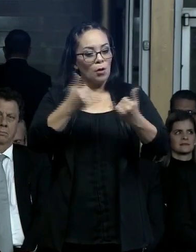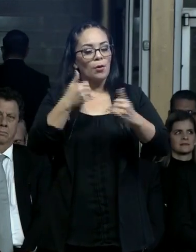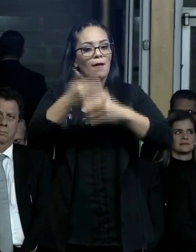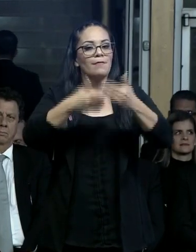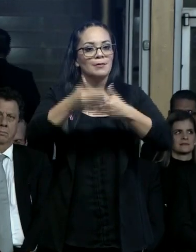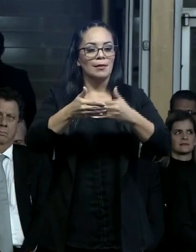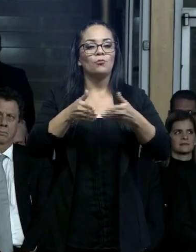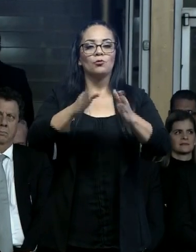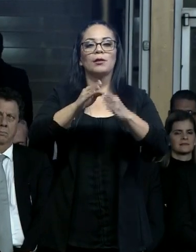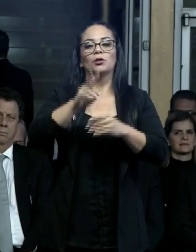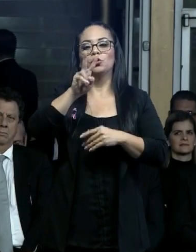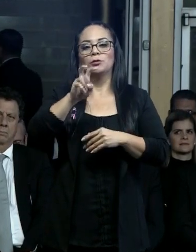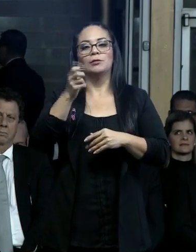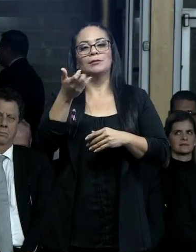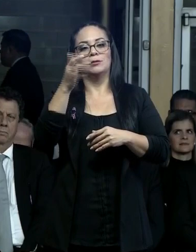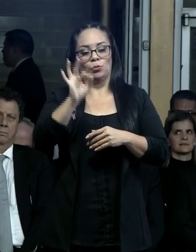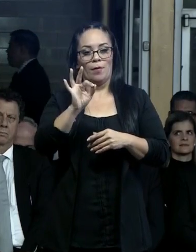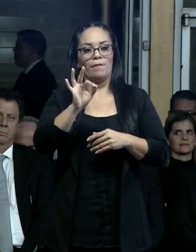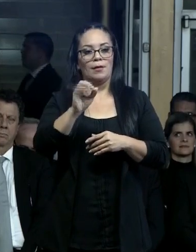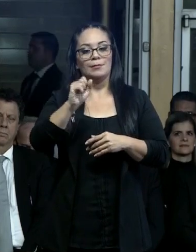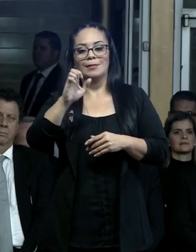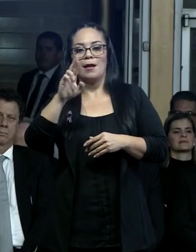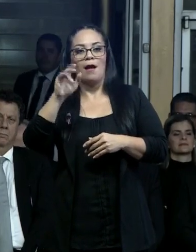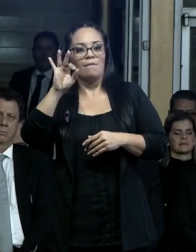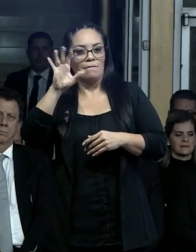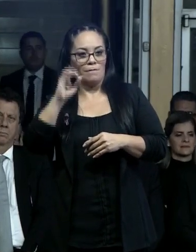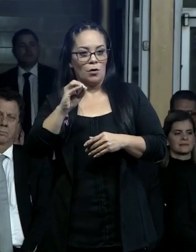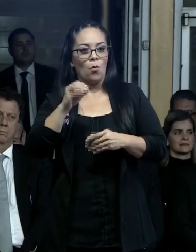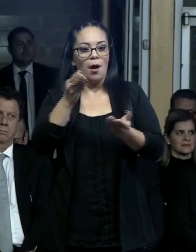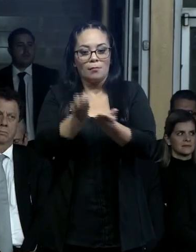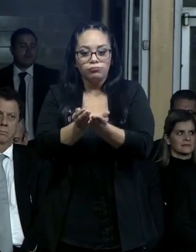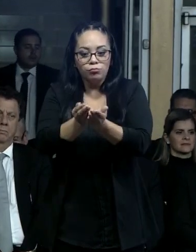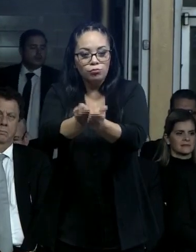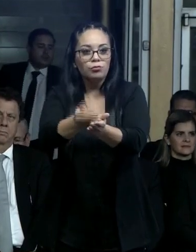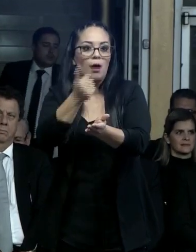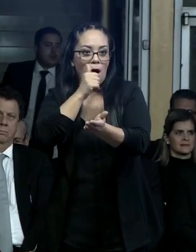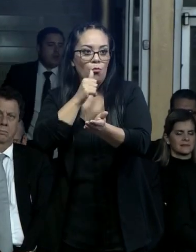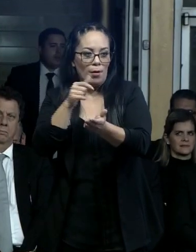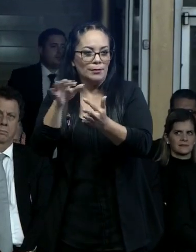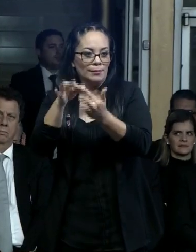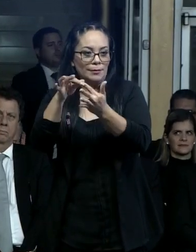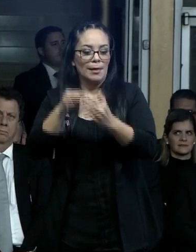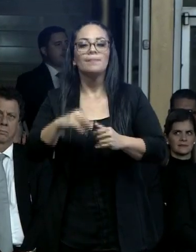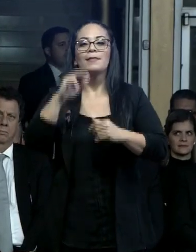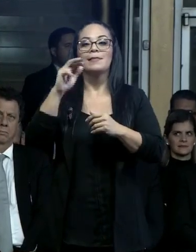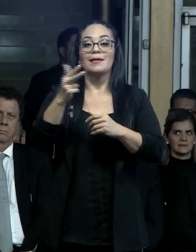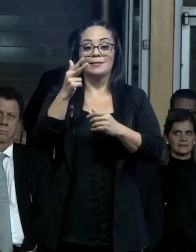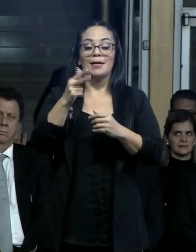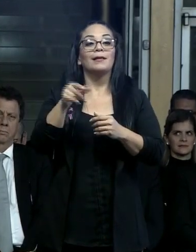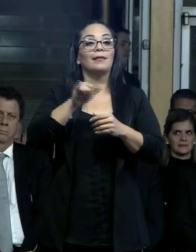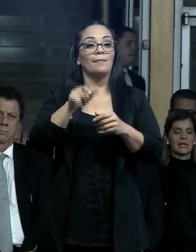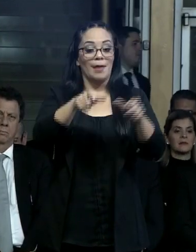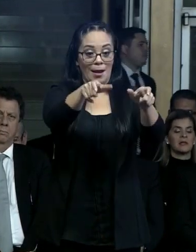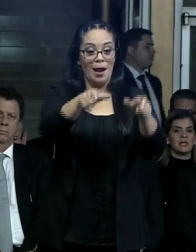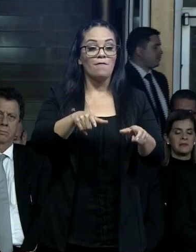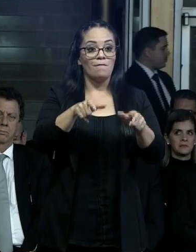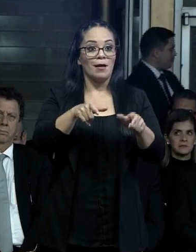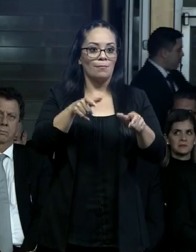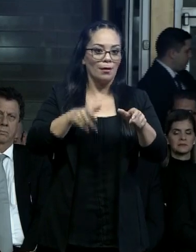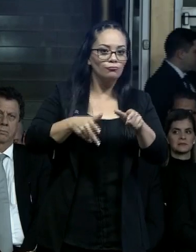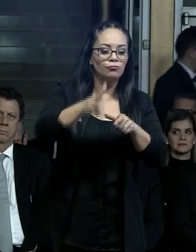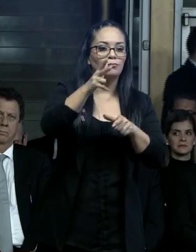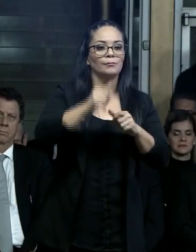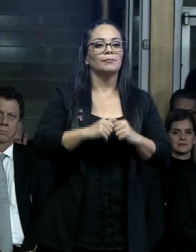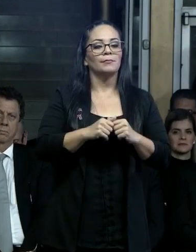ruta 219 por el Seráfico con un alcantarillado pluvial, un tercer carril de ascenso, bahías